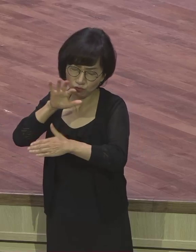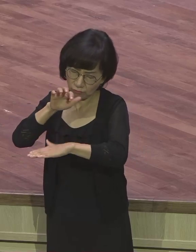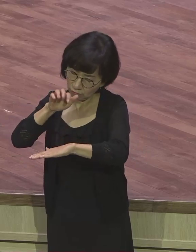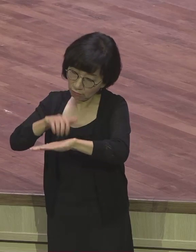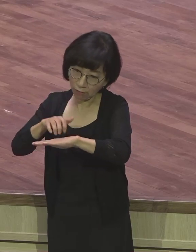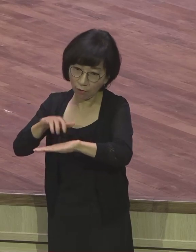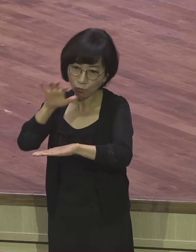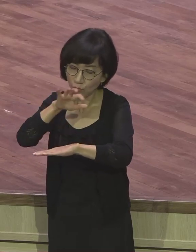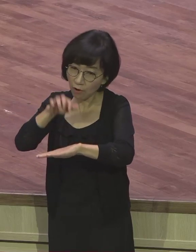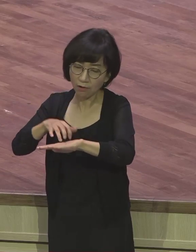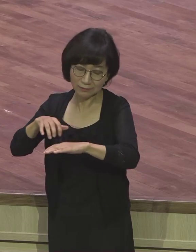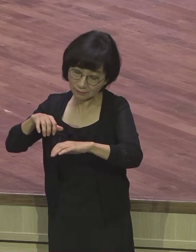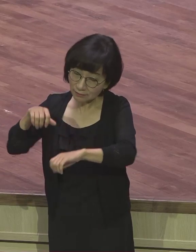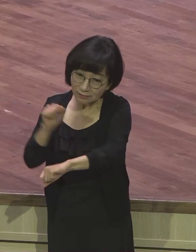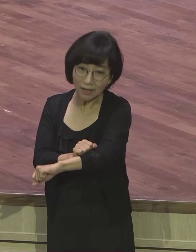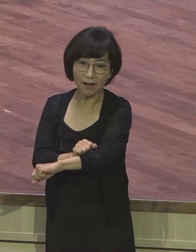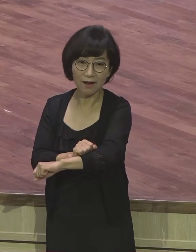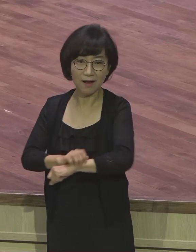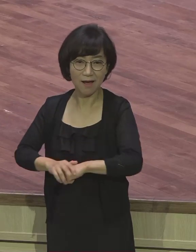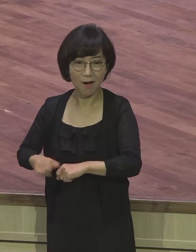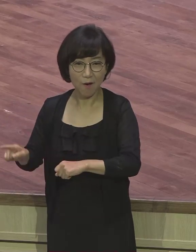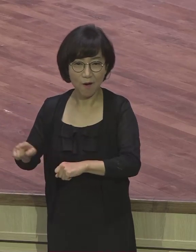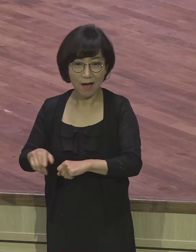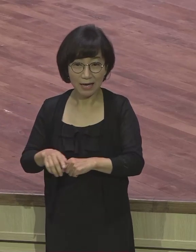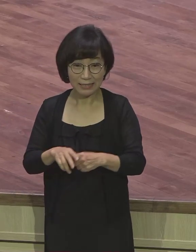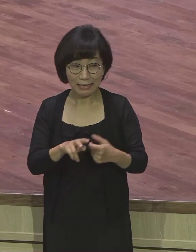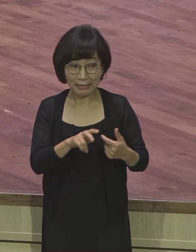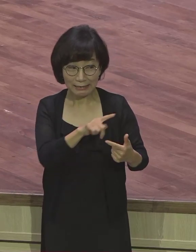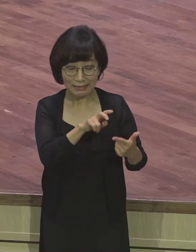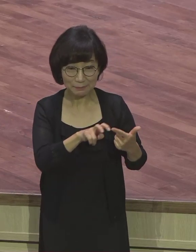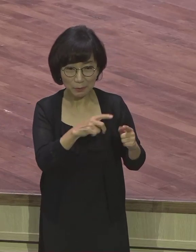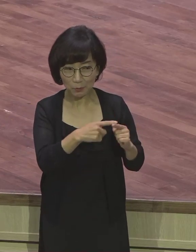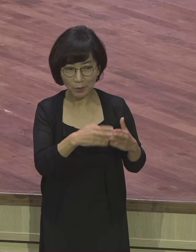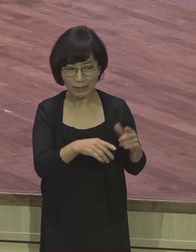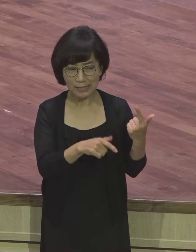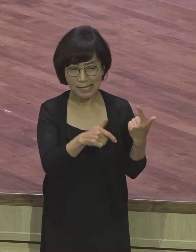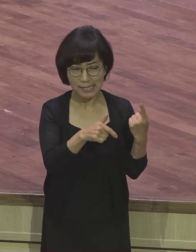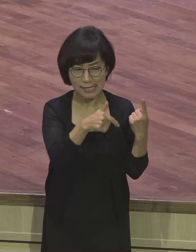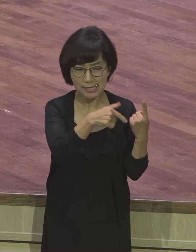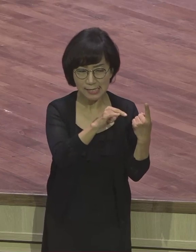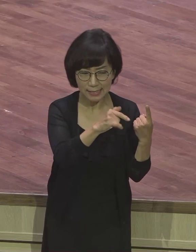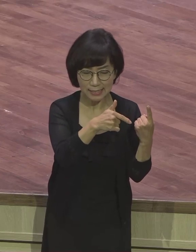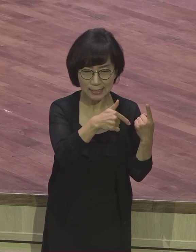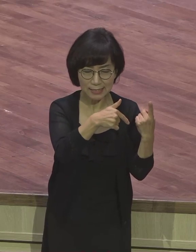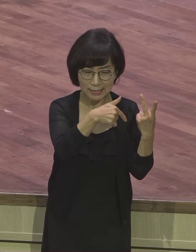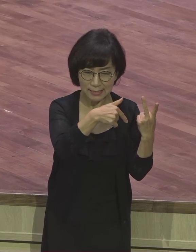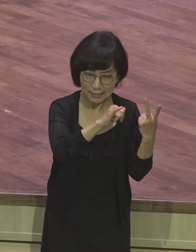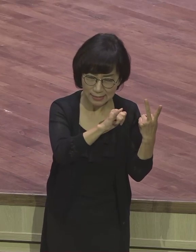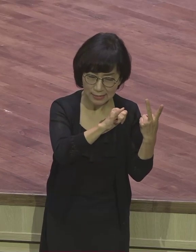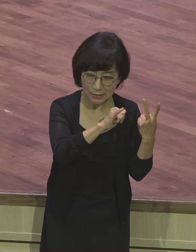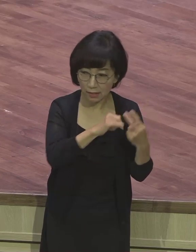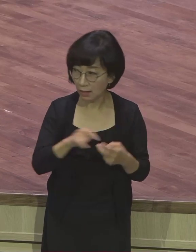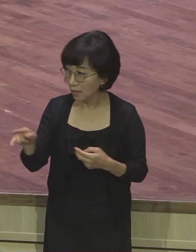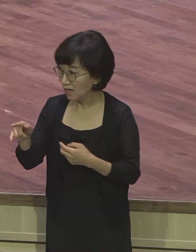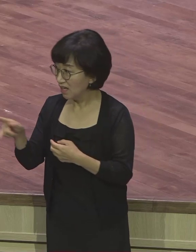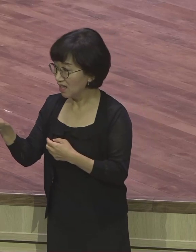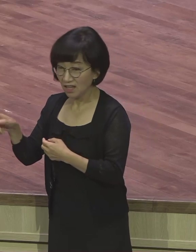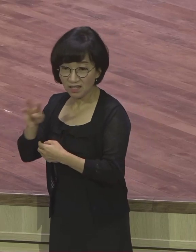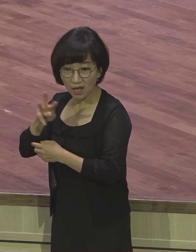없어. 입만을 1기 얘기하고 있어요. 10기 지금 무슨 뭐 훈련 막 예원 교회가 모델이